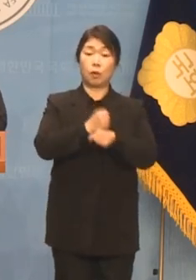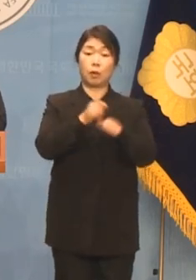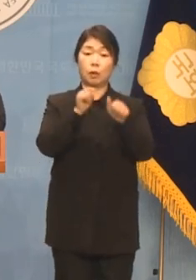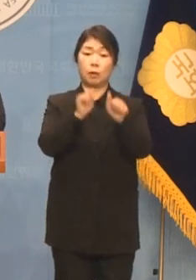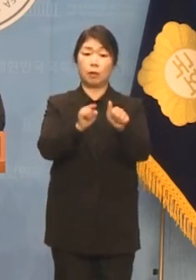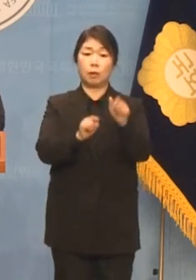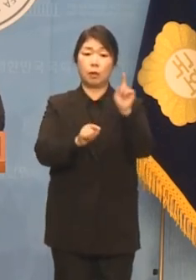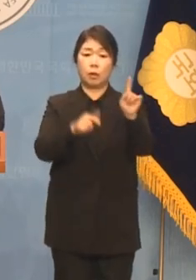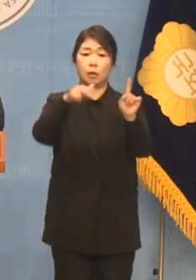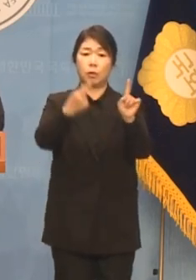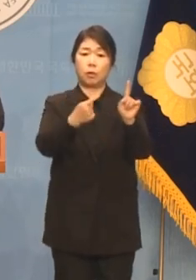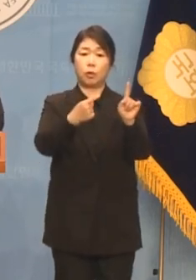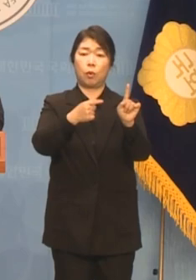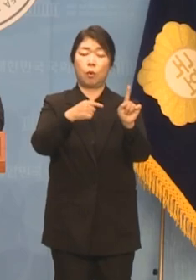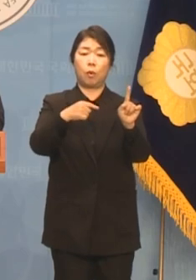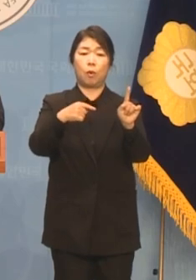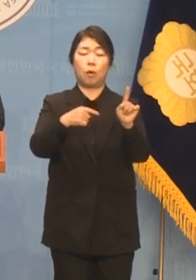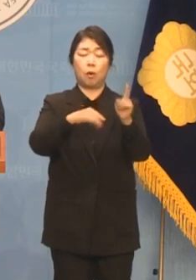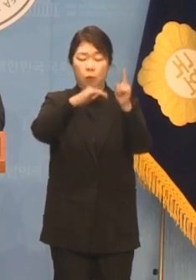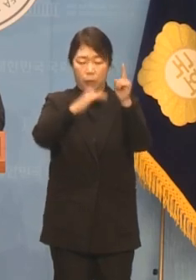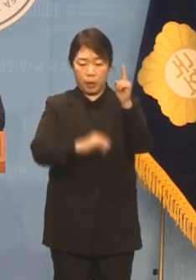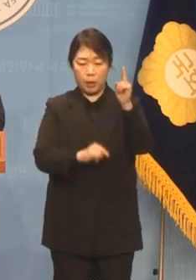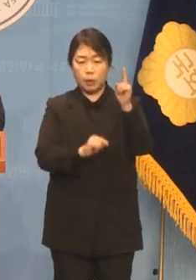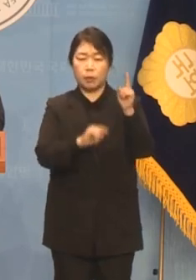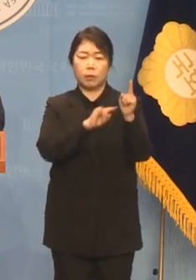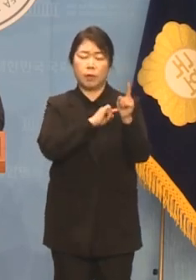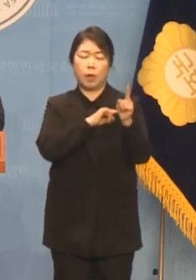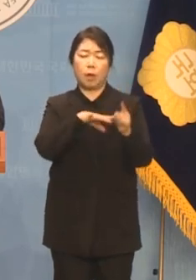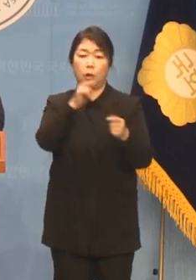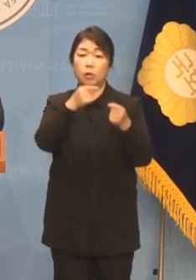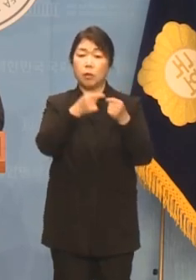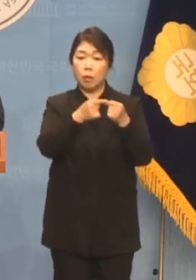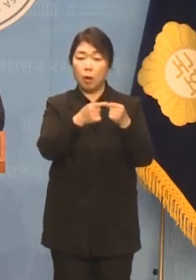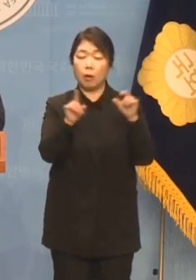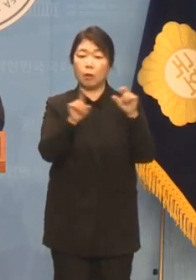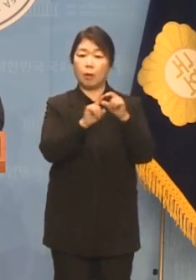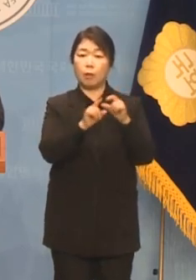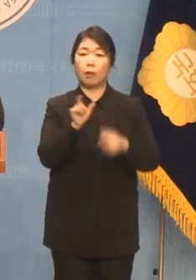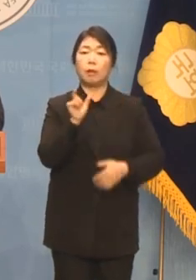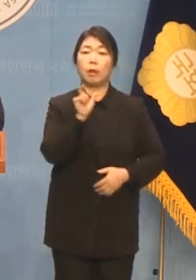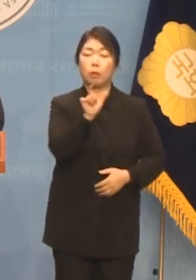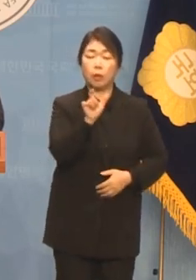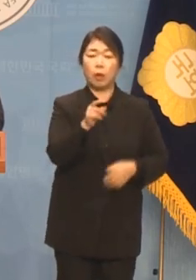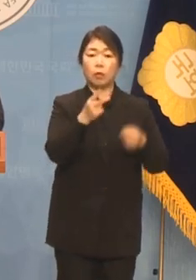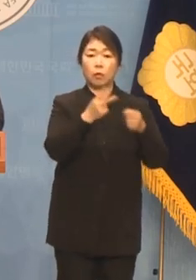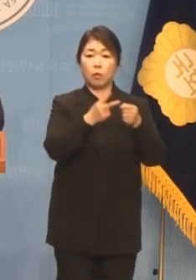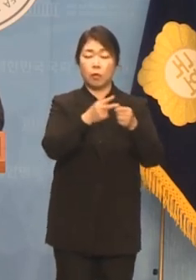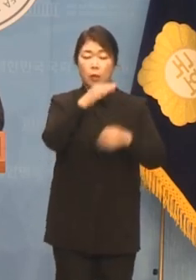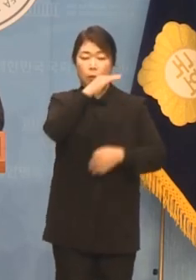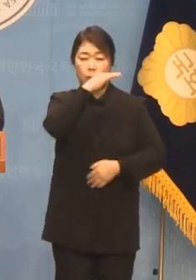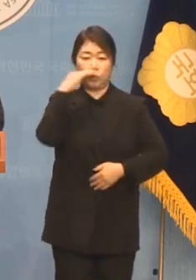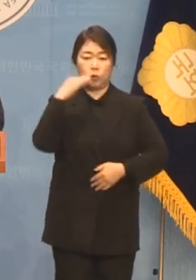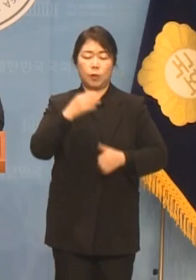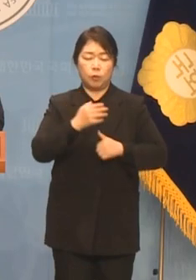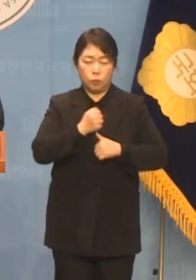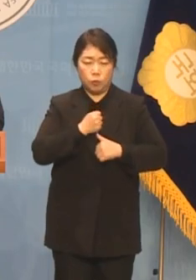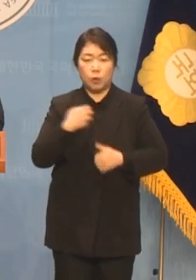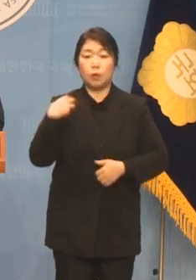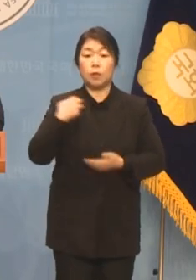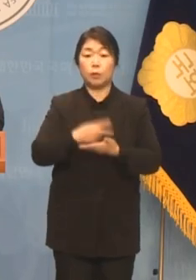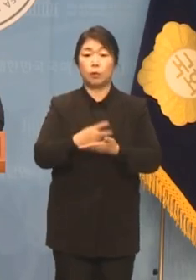1조를 제외하면 가장 먼저 등장하는 것이 2조의 품미 유지